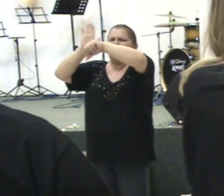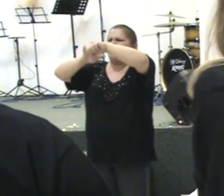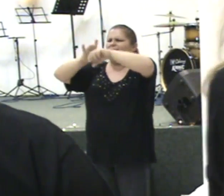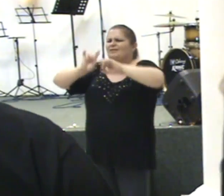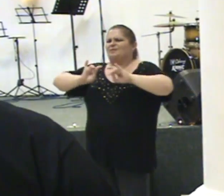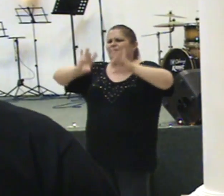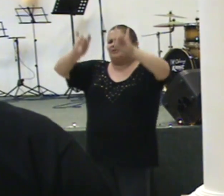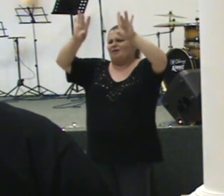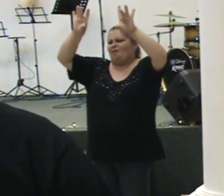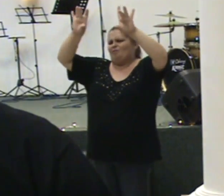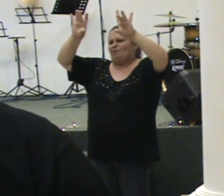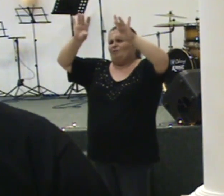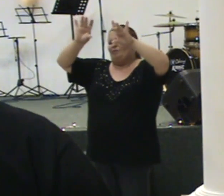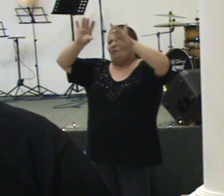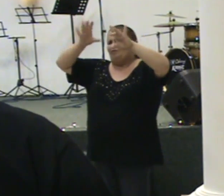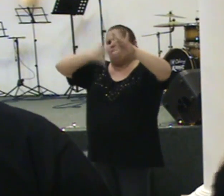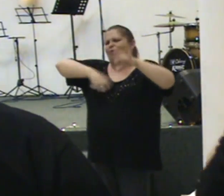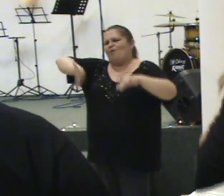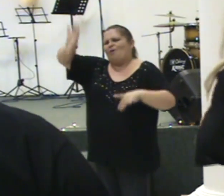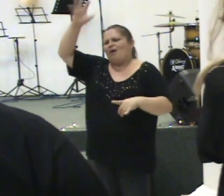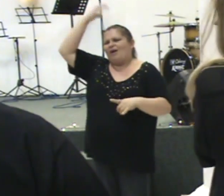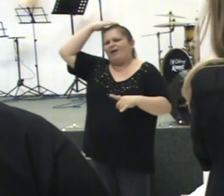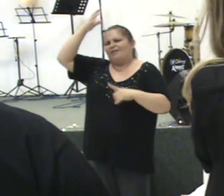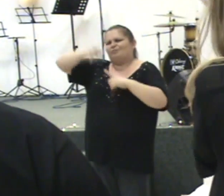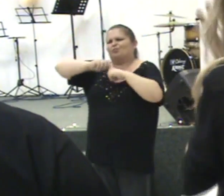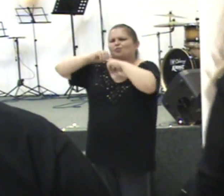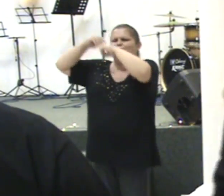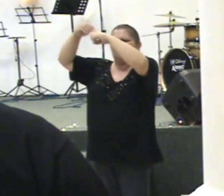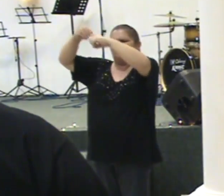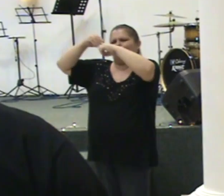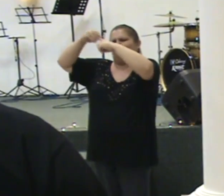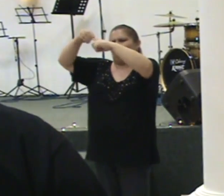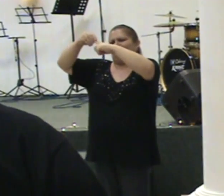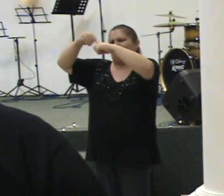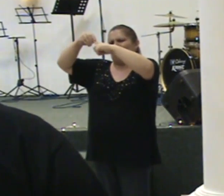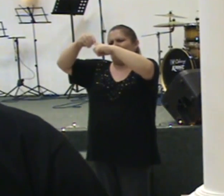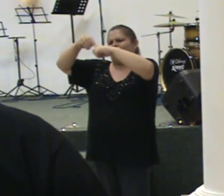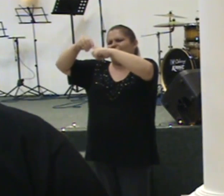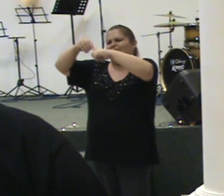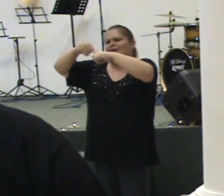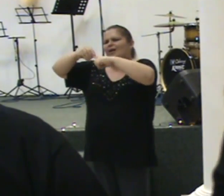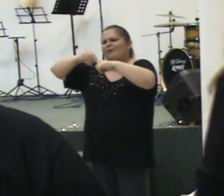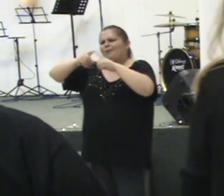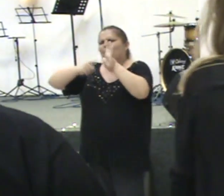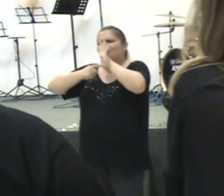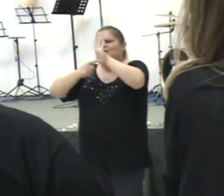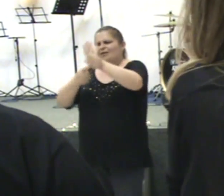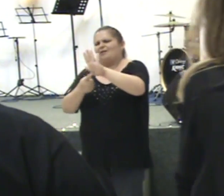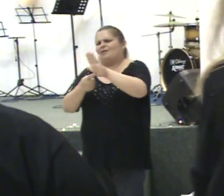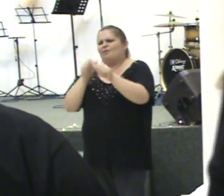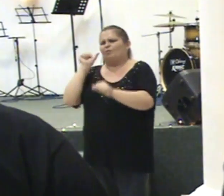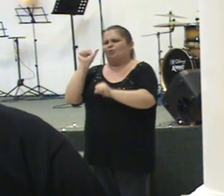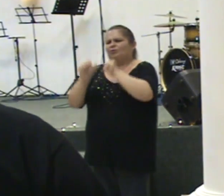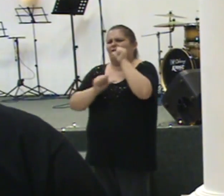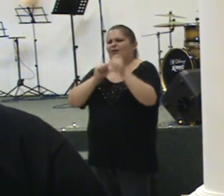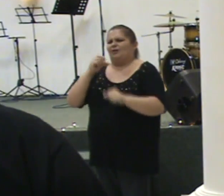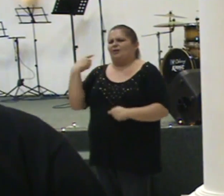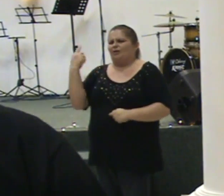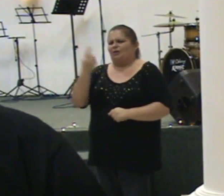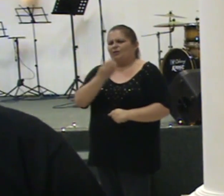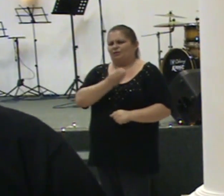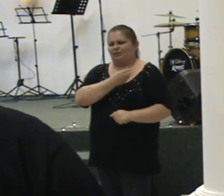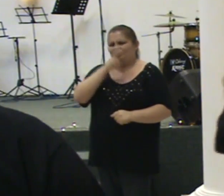menino. Estaria vindo ali o Rei dos Reis, o Senhor dos Senhores. Estaria vindo ali aquele que ia mudar a nossa